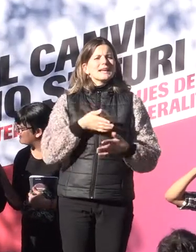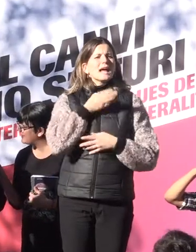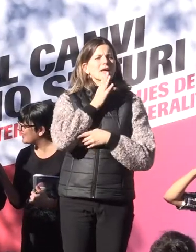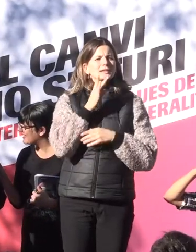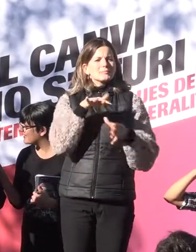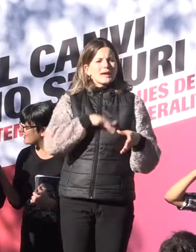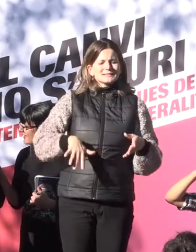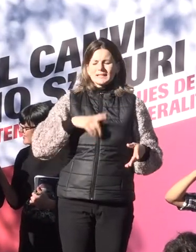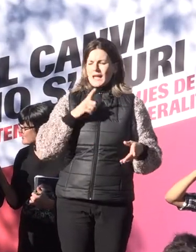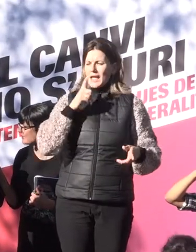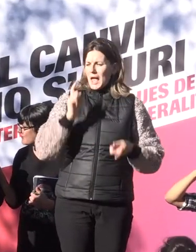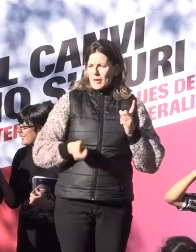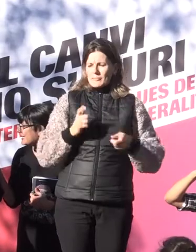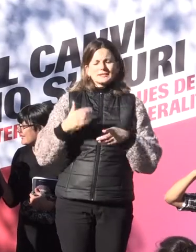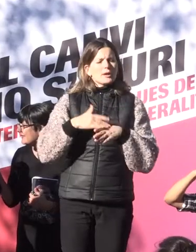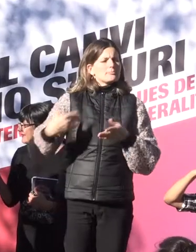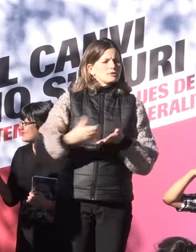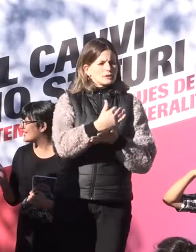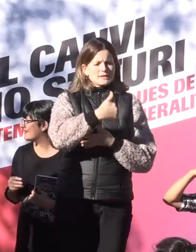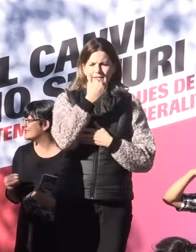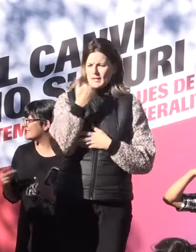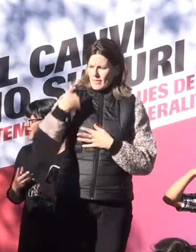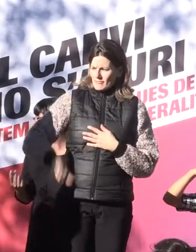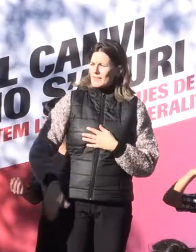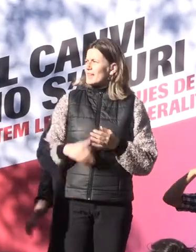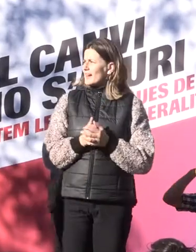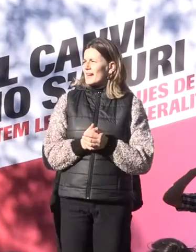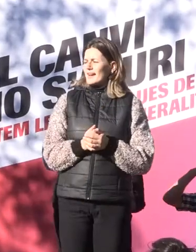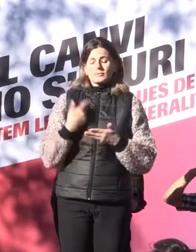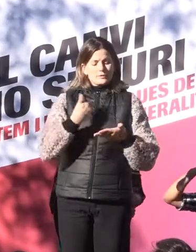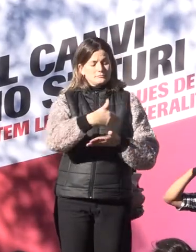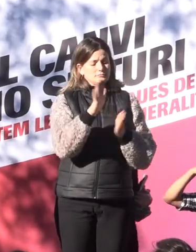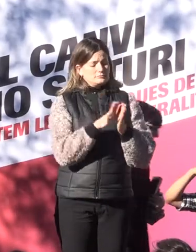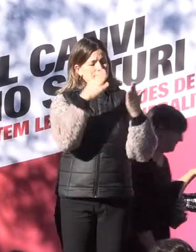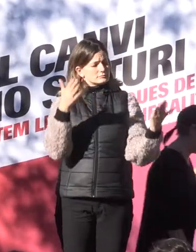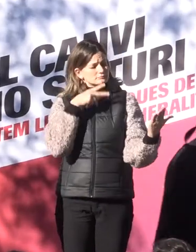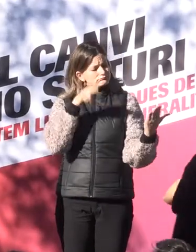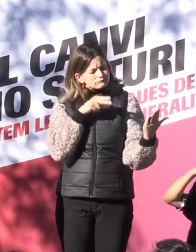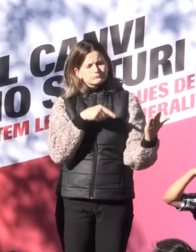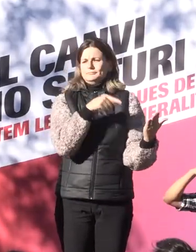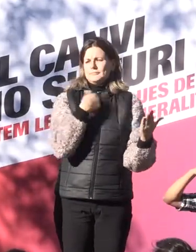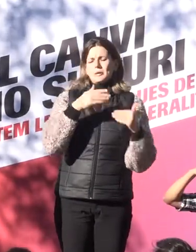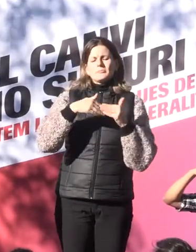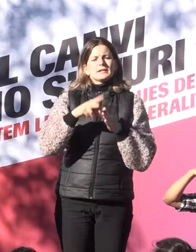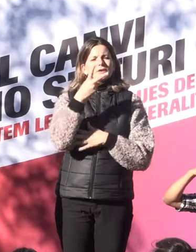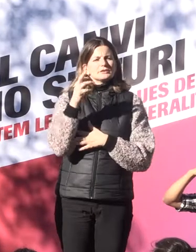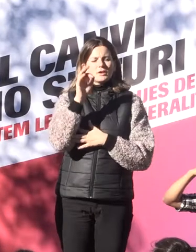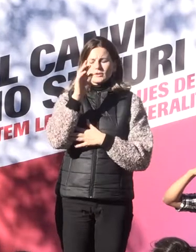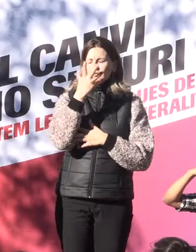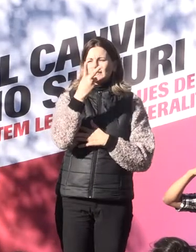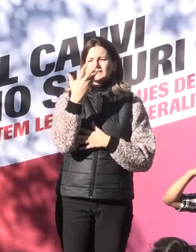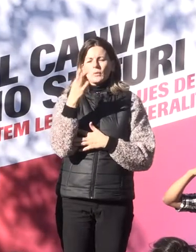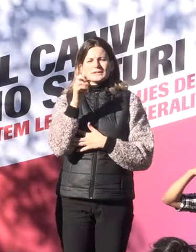méxico porque es verdad que todas y todos sabemos que al abrir el periódico te encuentras que hay más de 250.000 personas